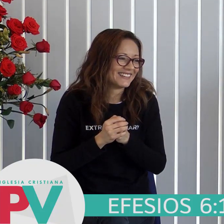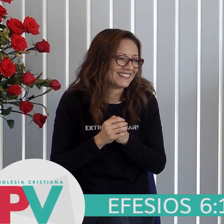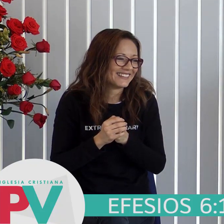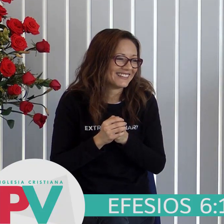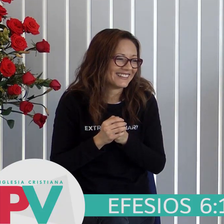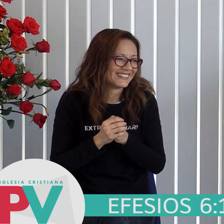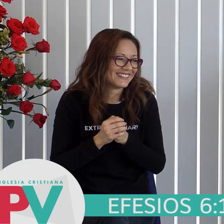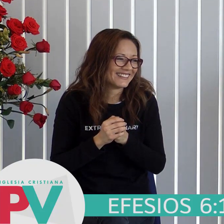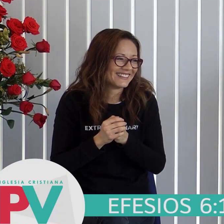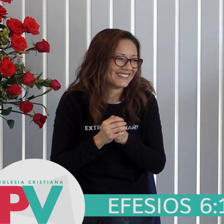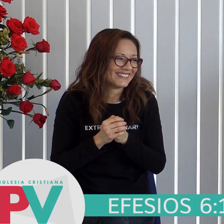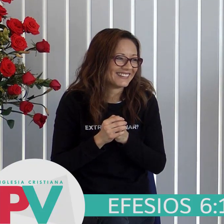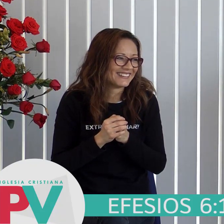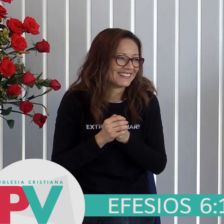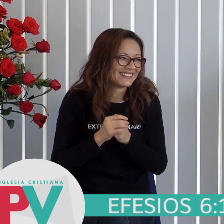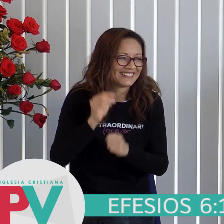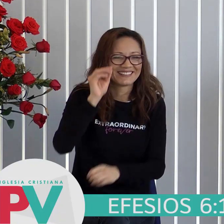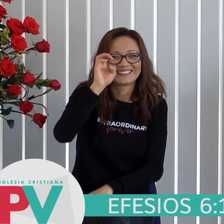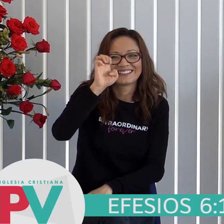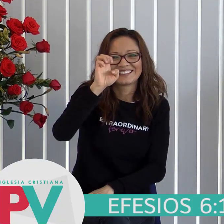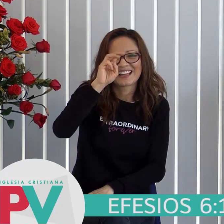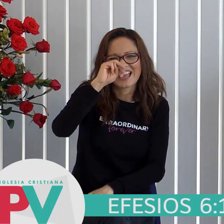Embrazando, ¿qué es eso de embrazando?